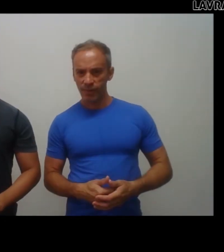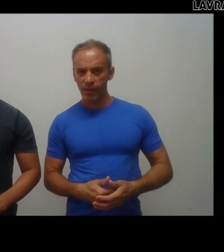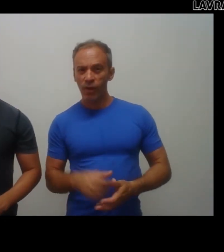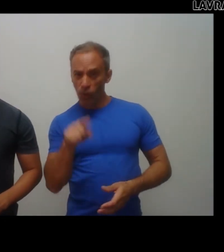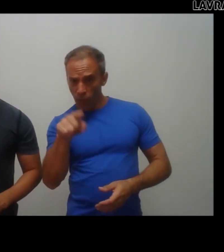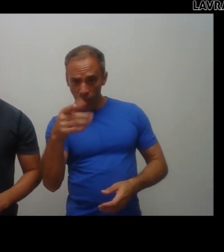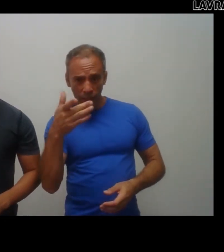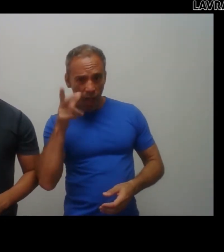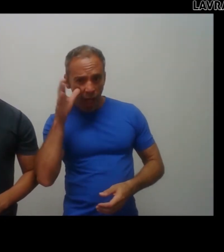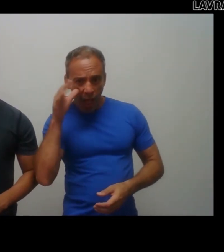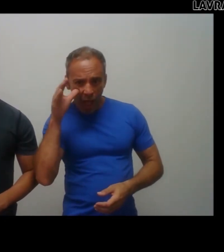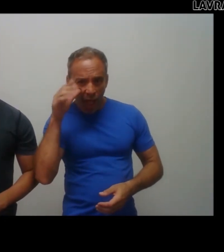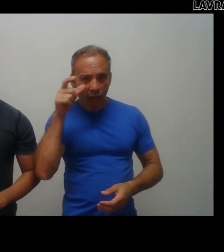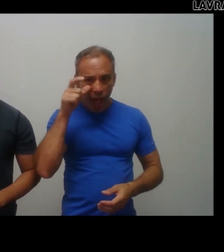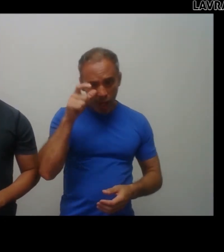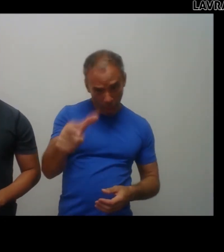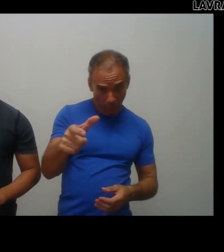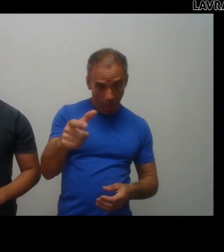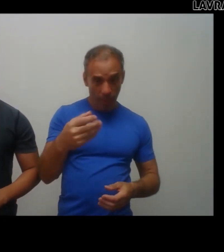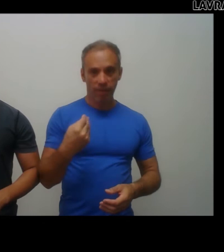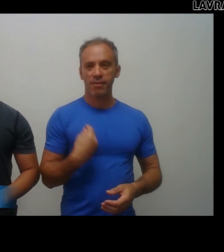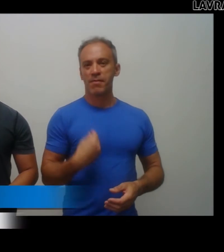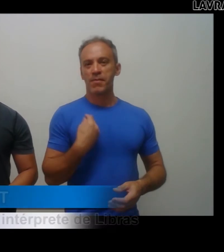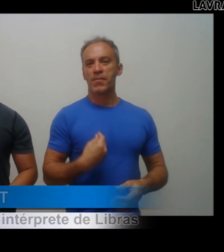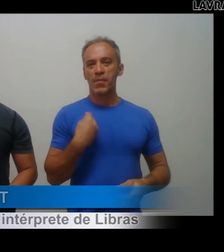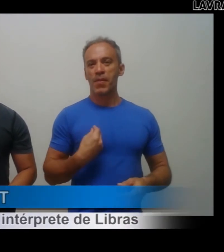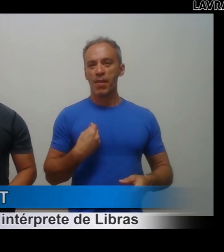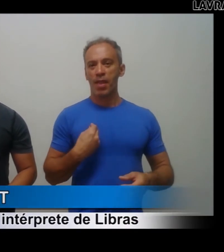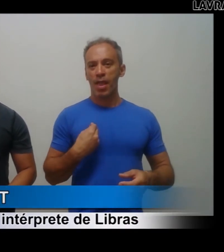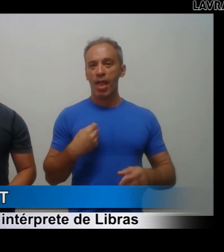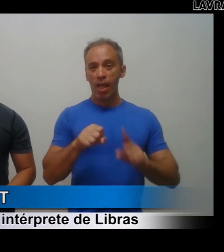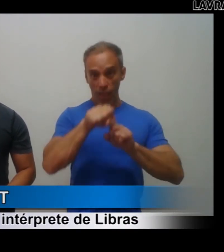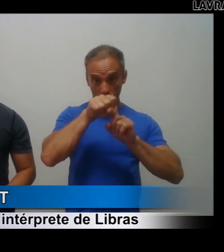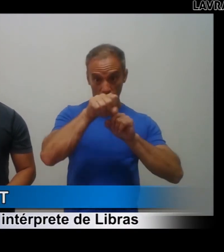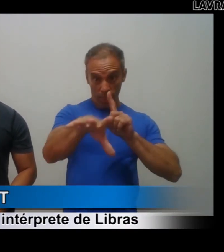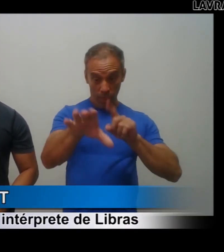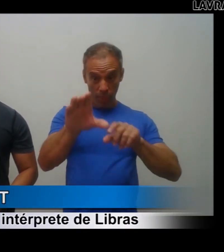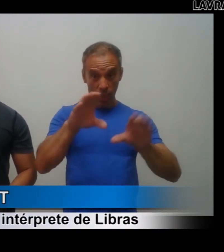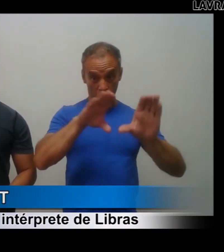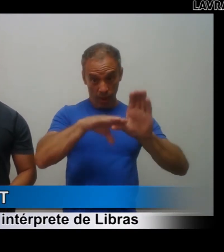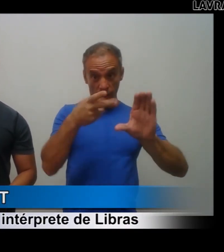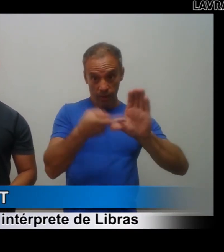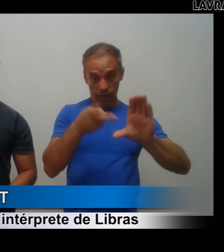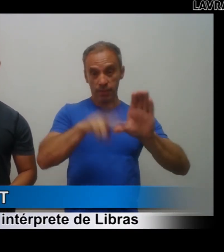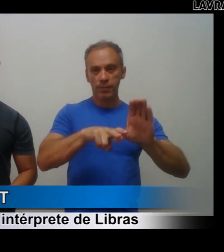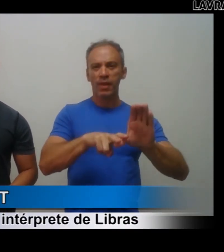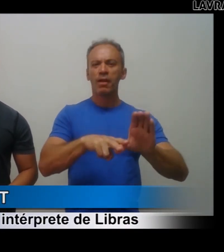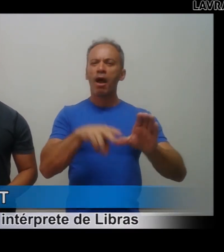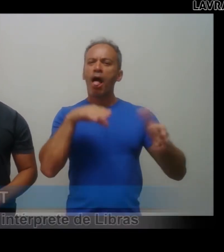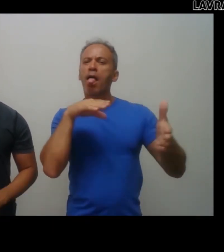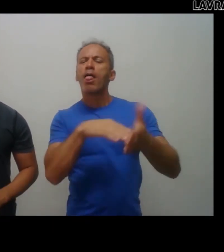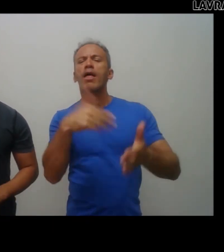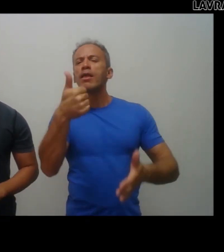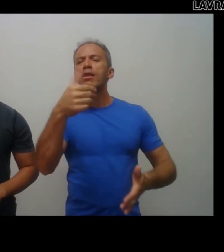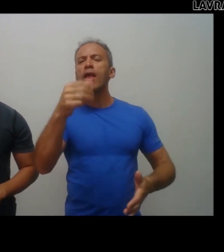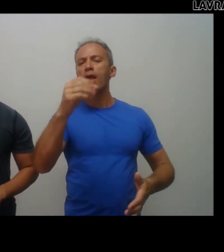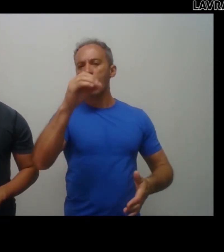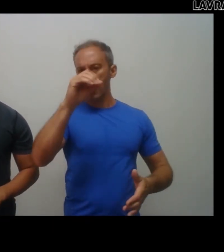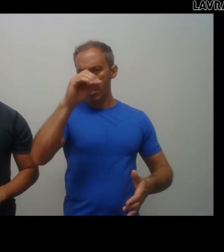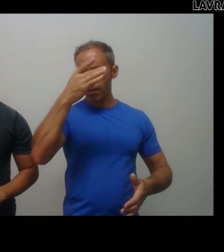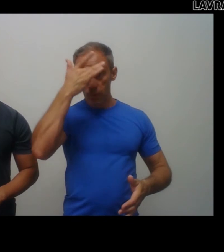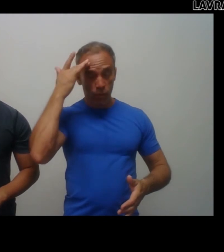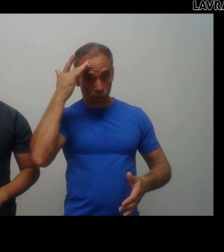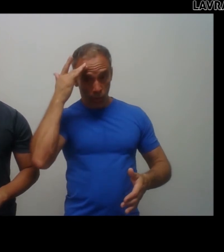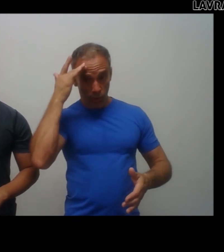Aqueles que estiverem interessados em participar do projeto de extensão CATILS podem até 100 candidatos concorrer a uma dessas